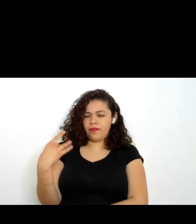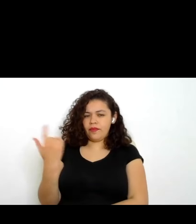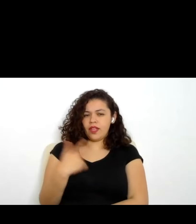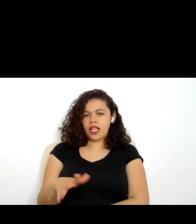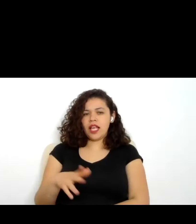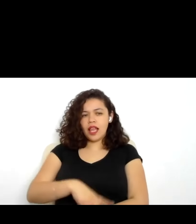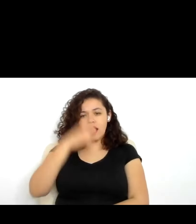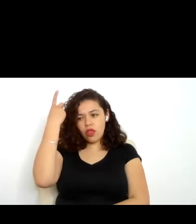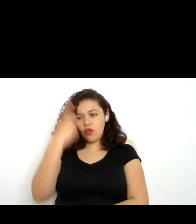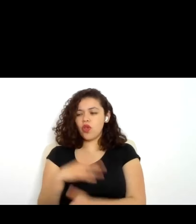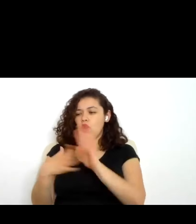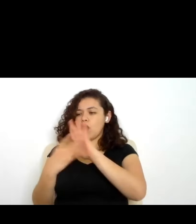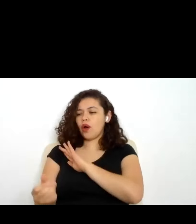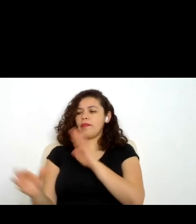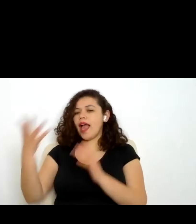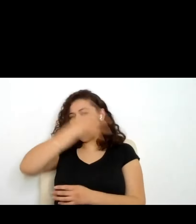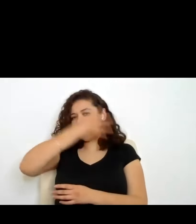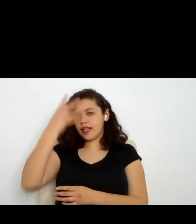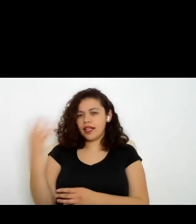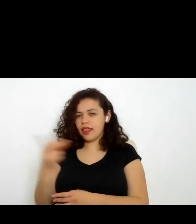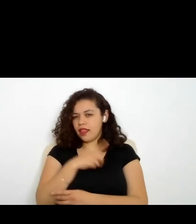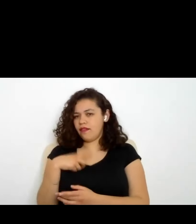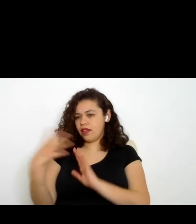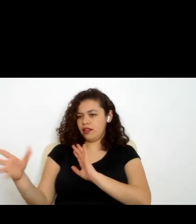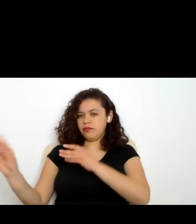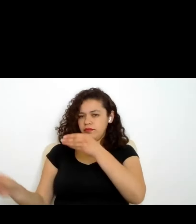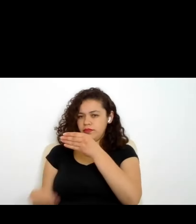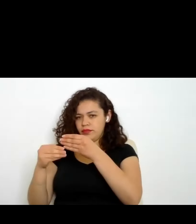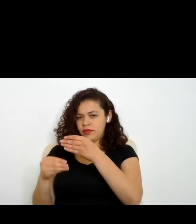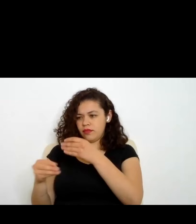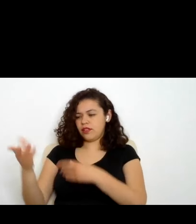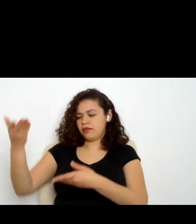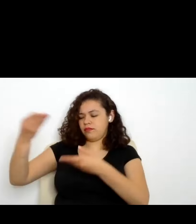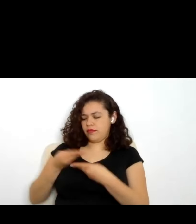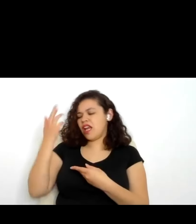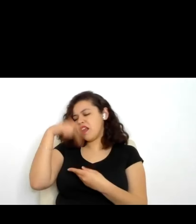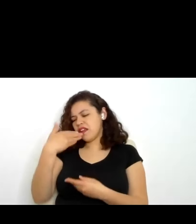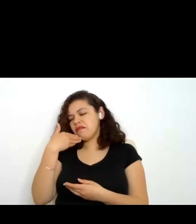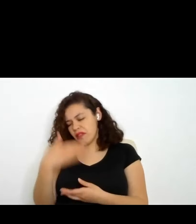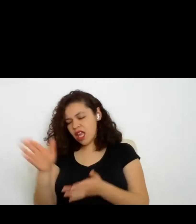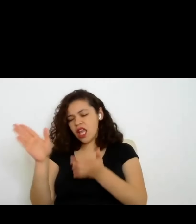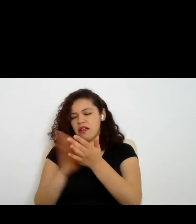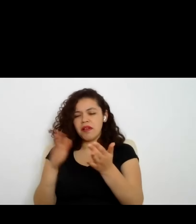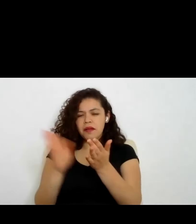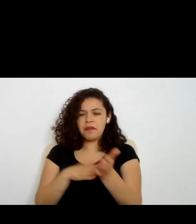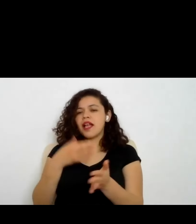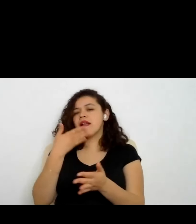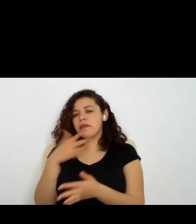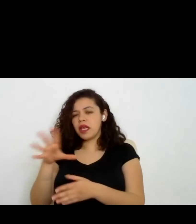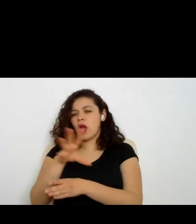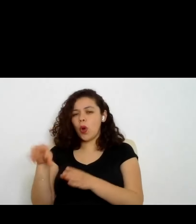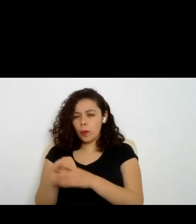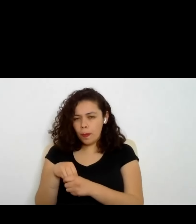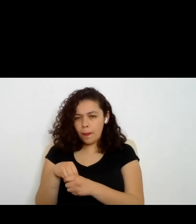identificación. Y entonces verifico que lo que me está solicitando procede, que la documentación que me está enviando está completa